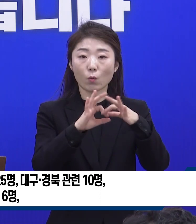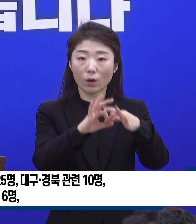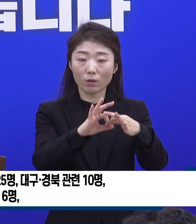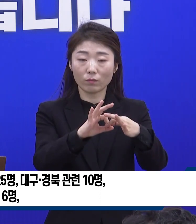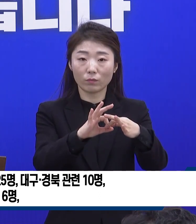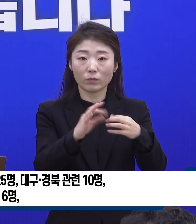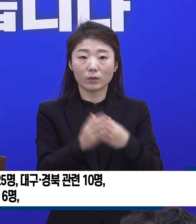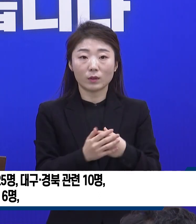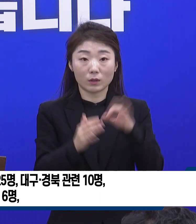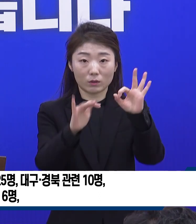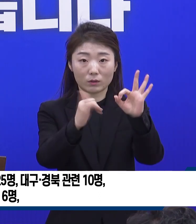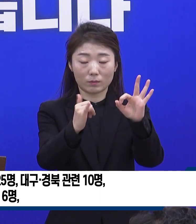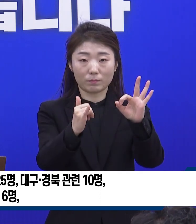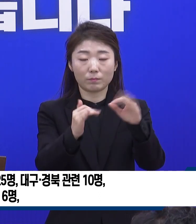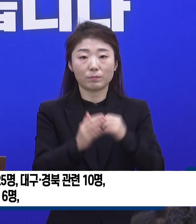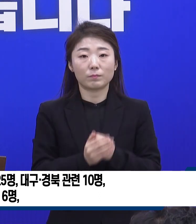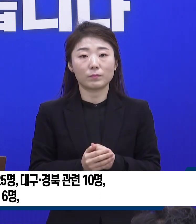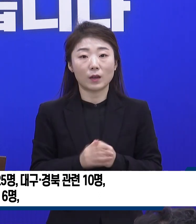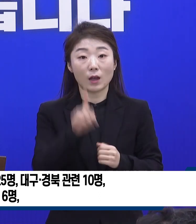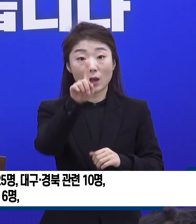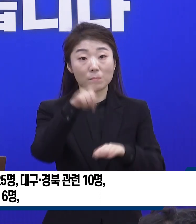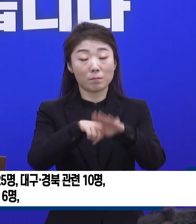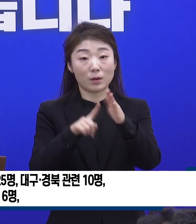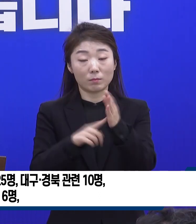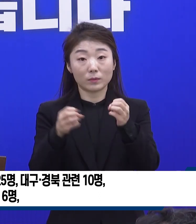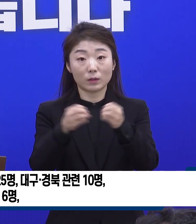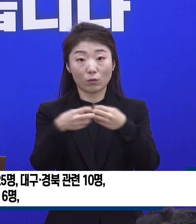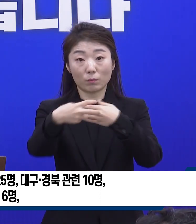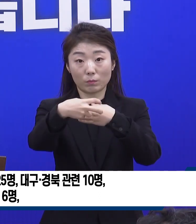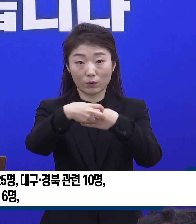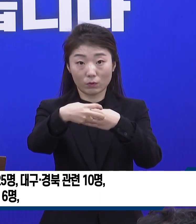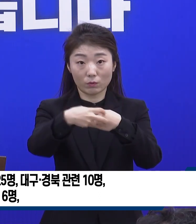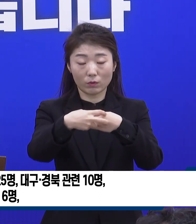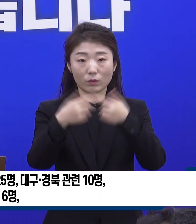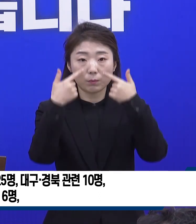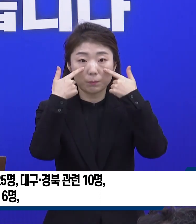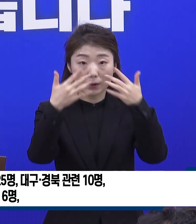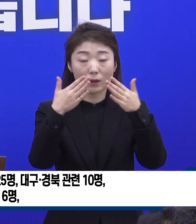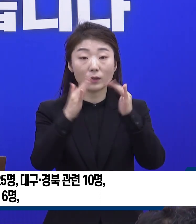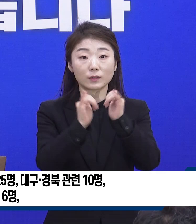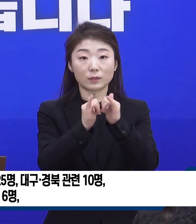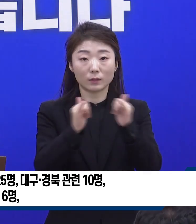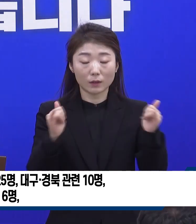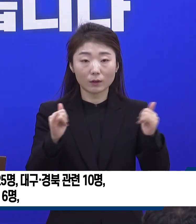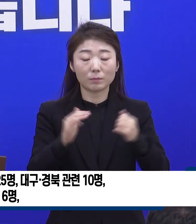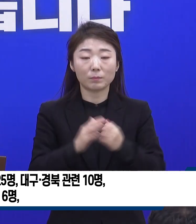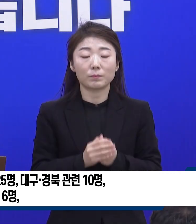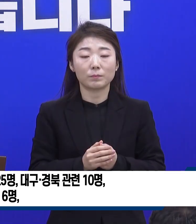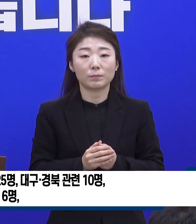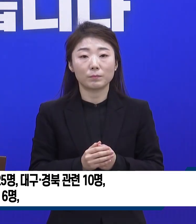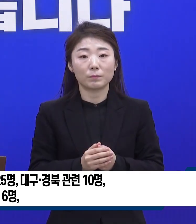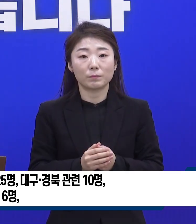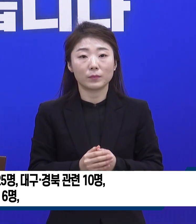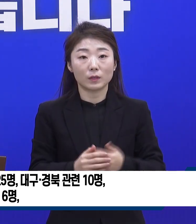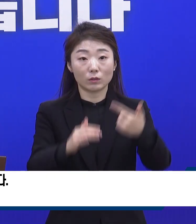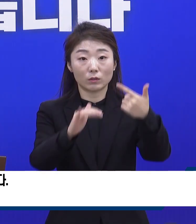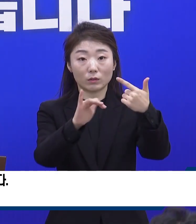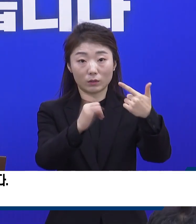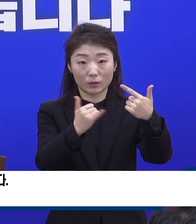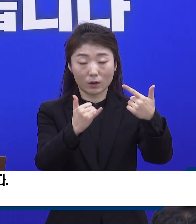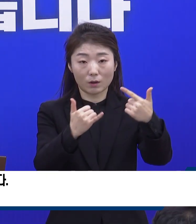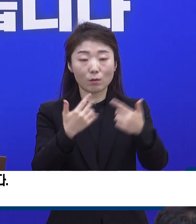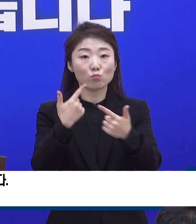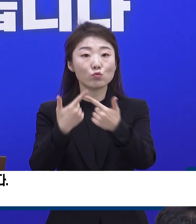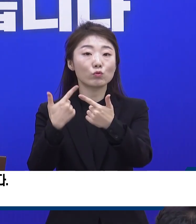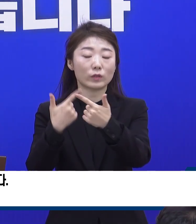분이 10명입니다. 그리고 한마음 창원병원에서 확진자로 발생한 분이 6명, 그리고